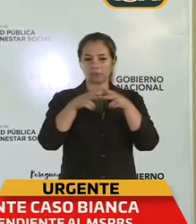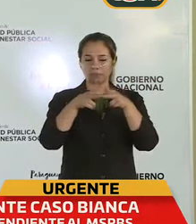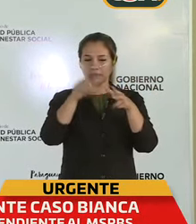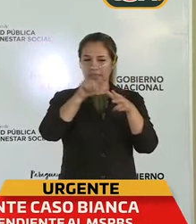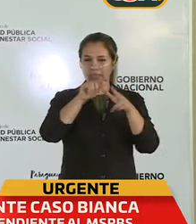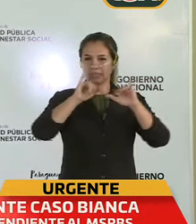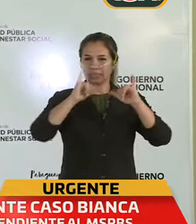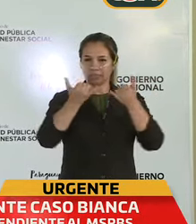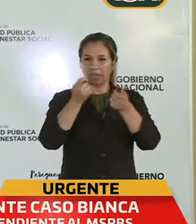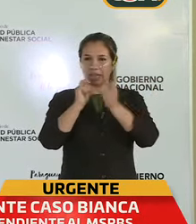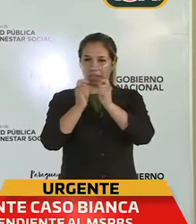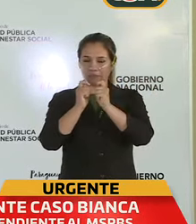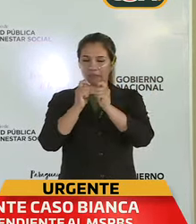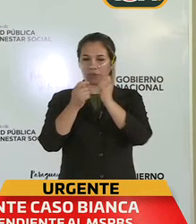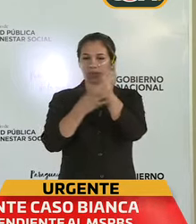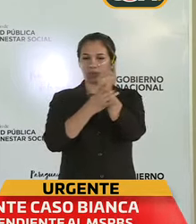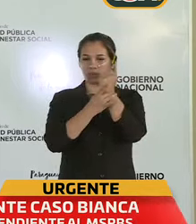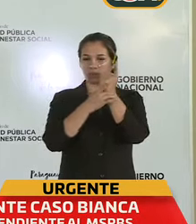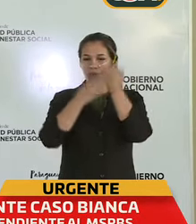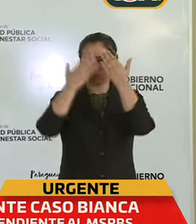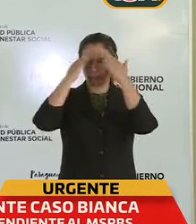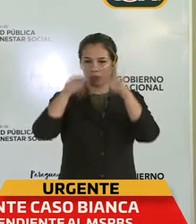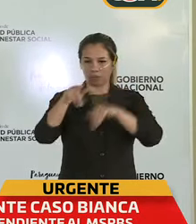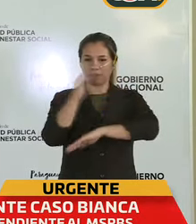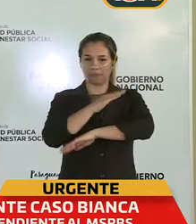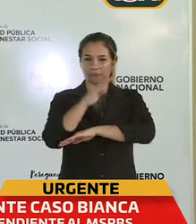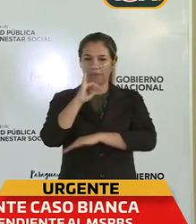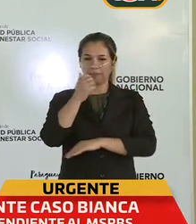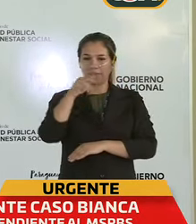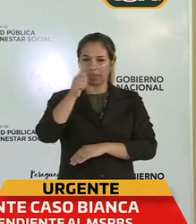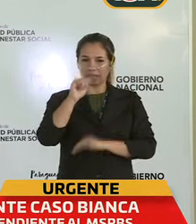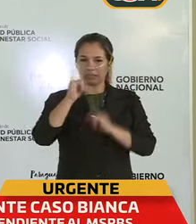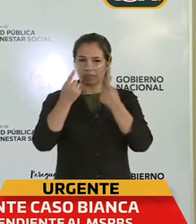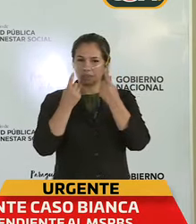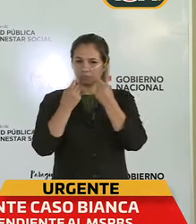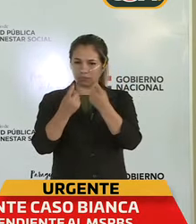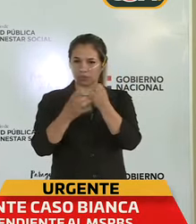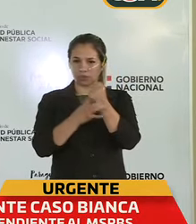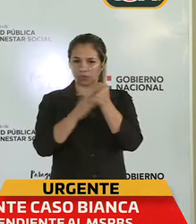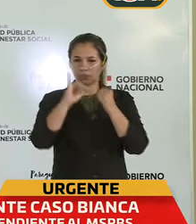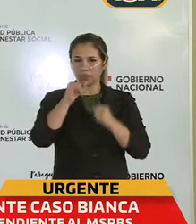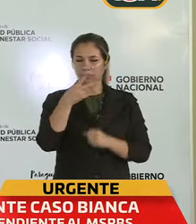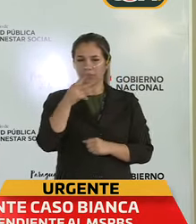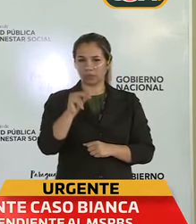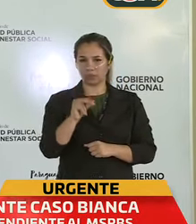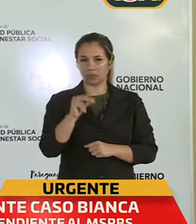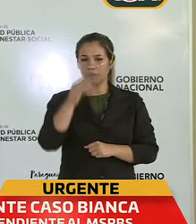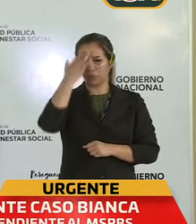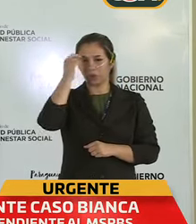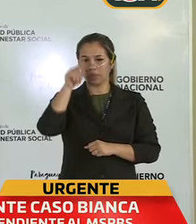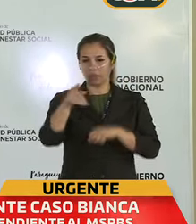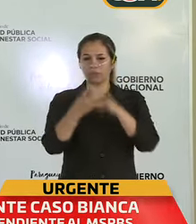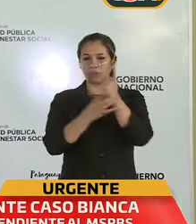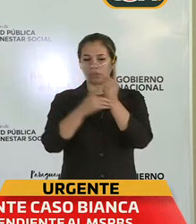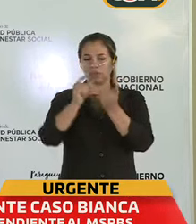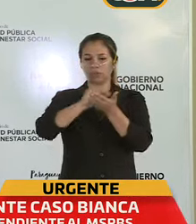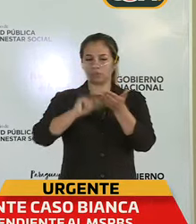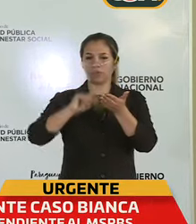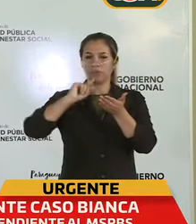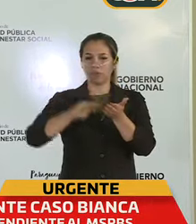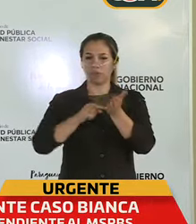el doctor, con el médico de cabecera de Bianca, se consultó con este doctor, que es el que recetó el medicamento